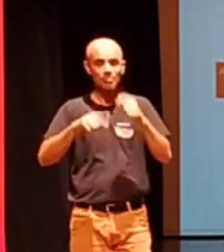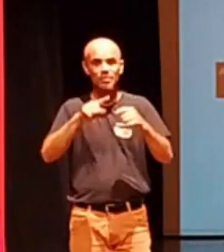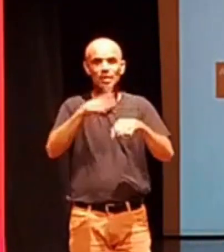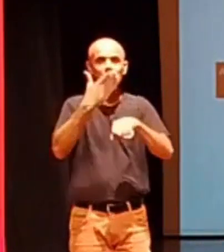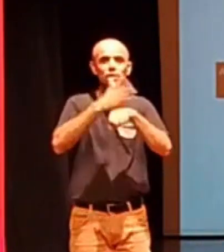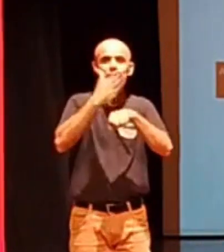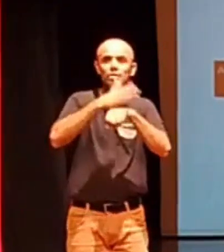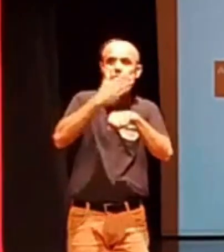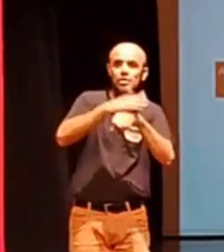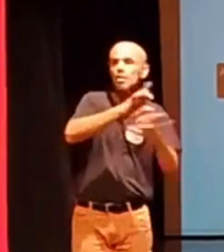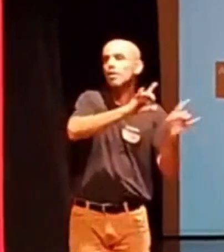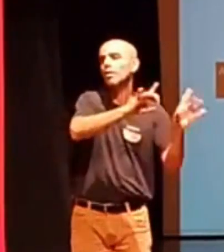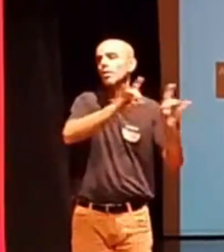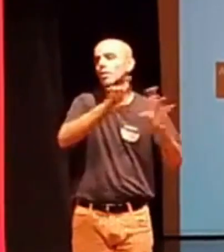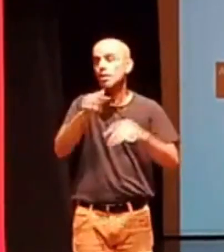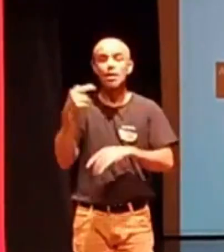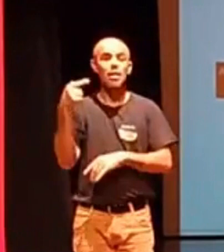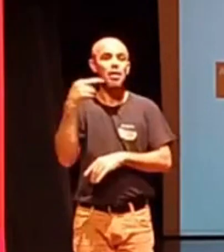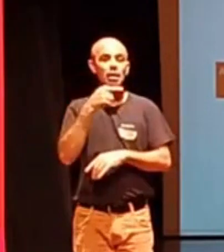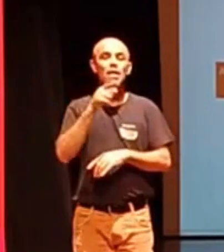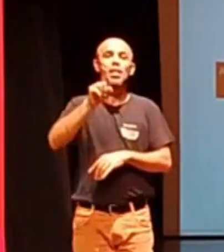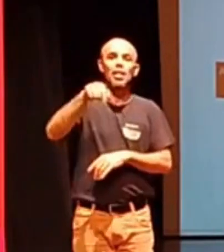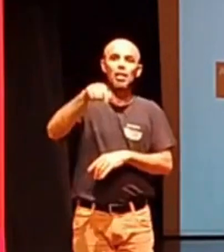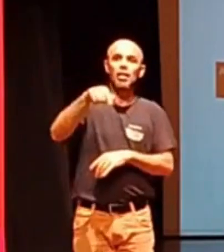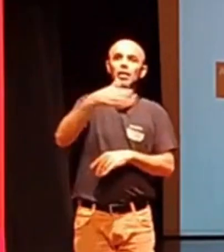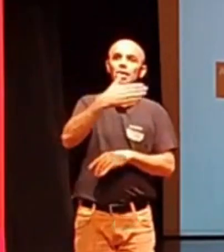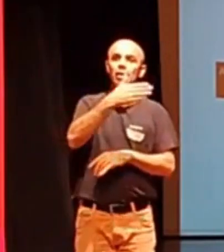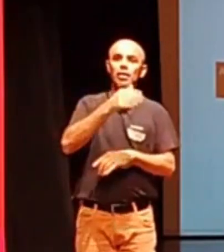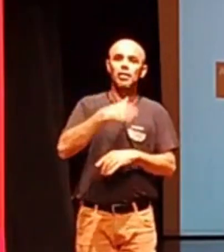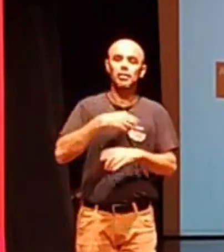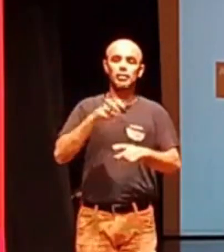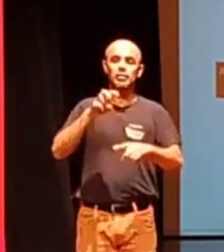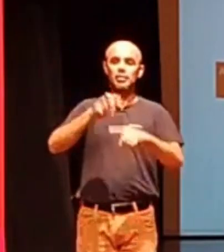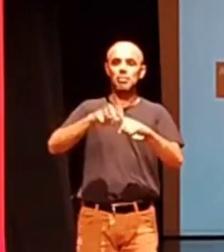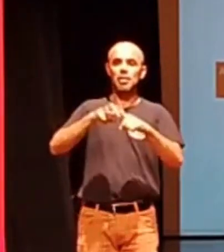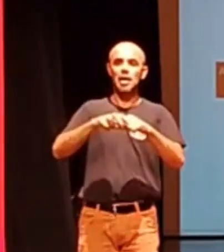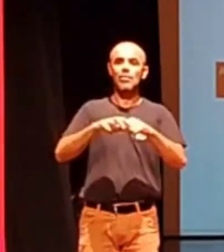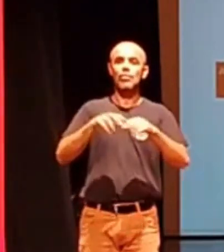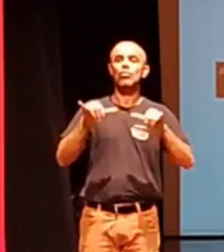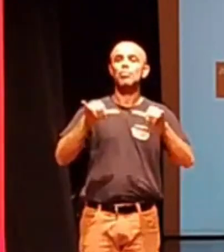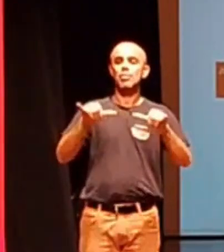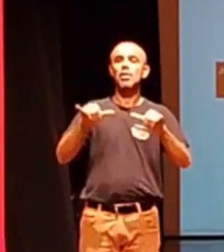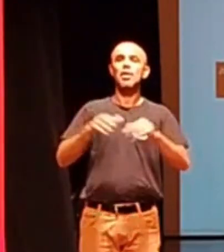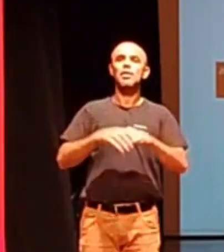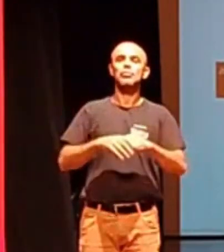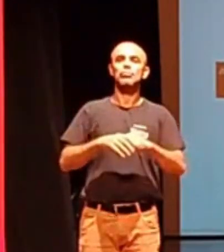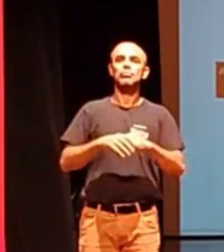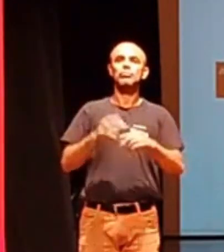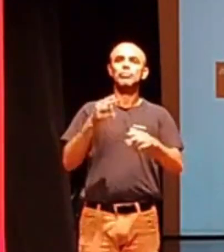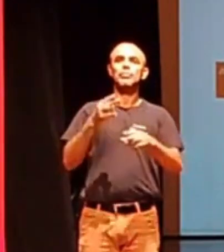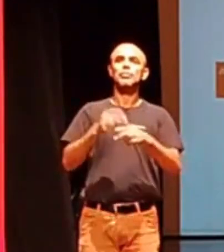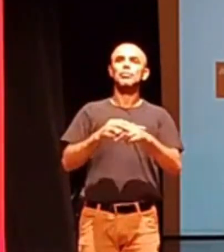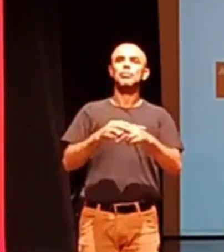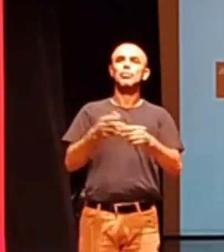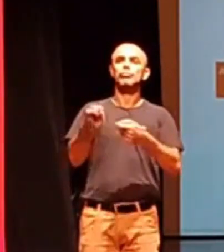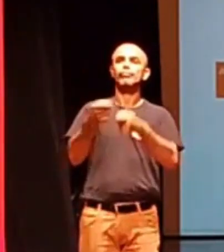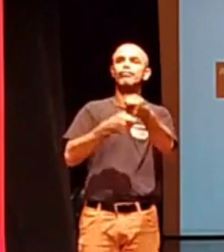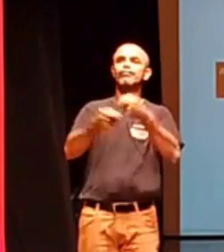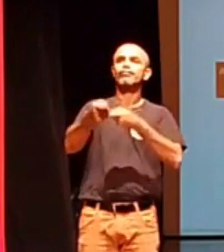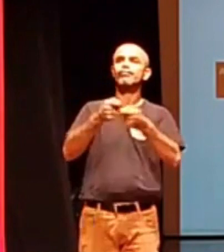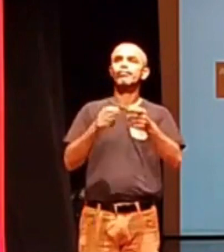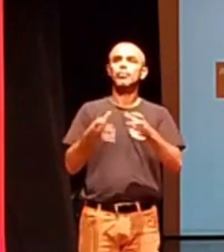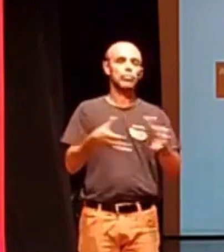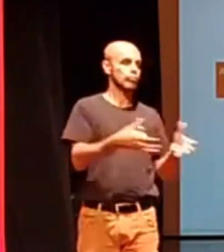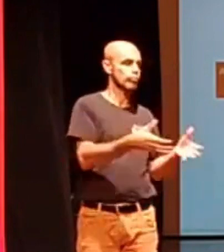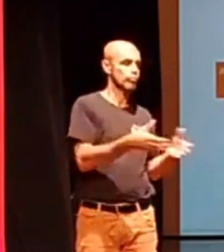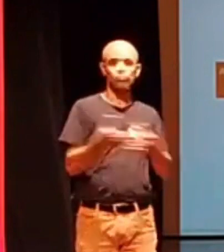no dia a dia dela, ela, por exemplo, ela era uma caixa, né? E ela ficava sentada o dia inteiro na caixa, virando só para um